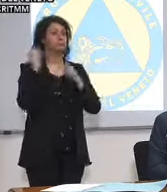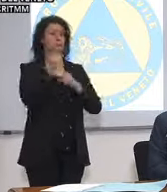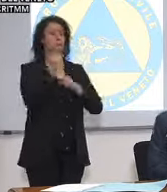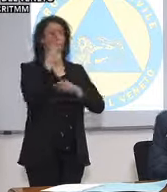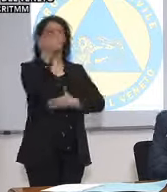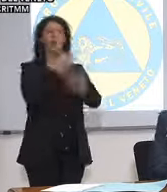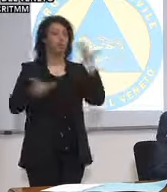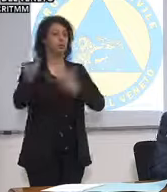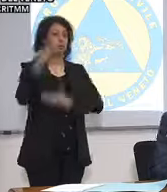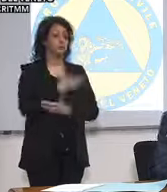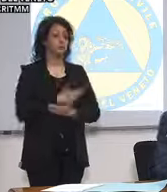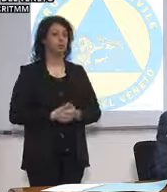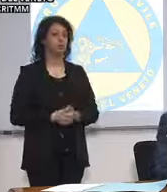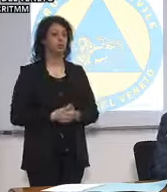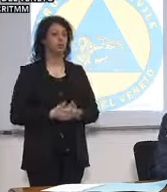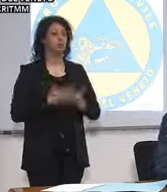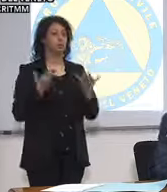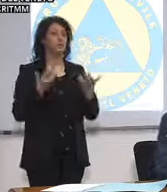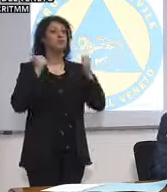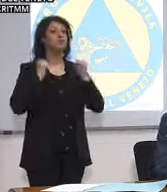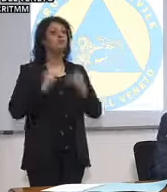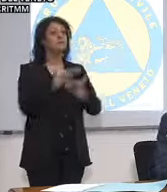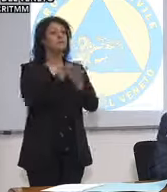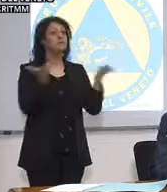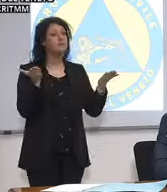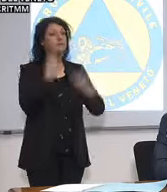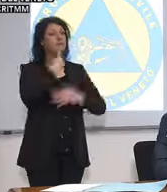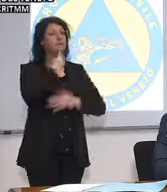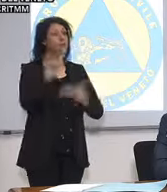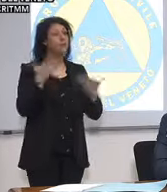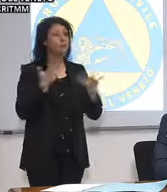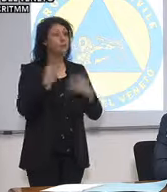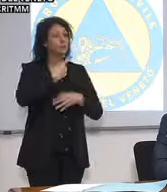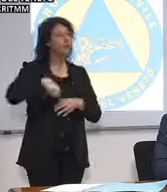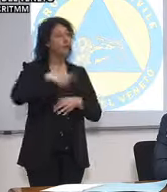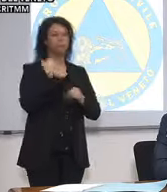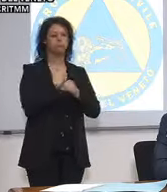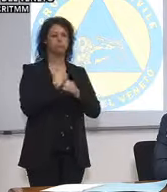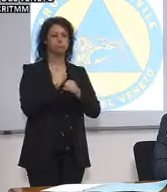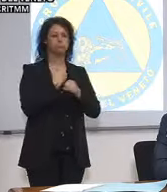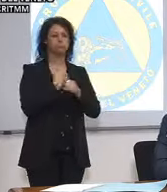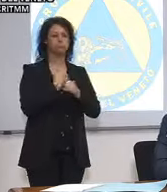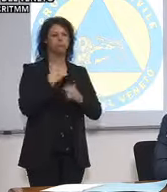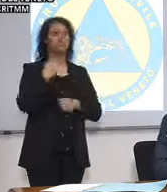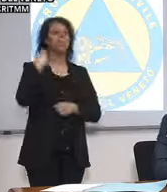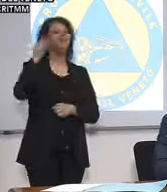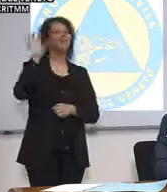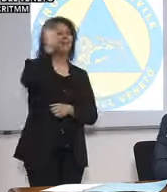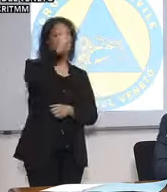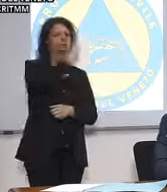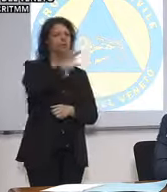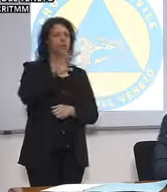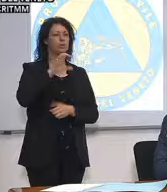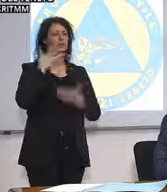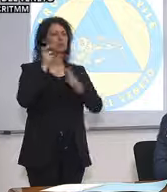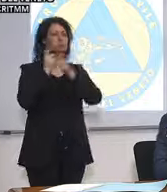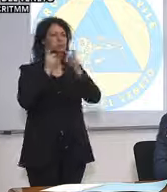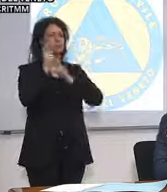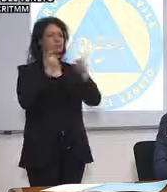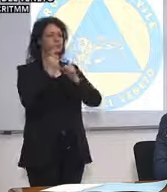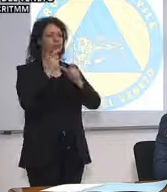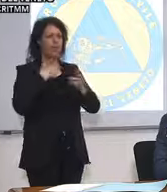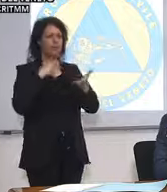la comprensione. Ai cittadini dico che stiamo lavorando, tra governatori stiamo parlando di questo